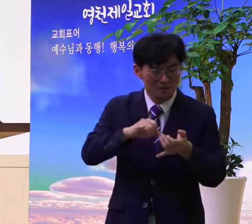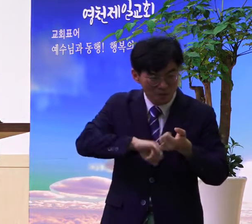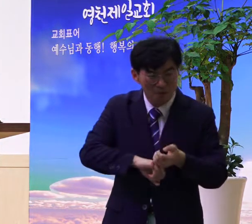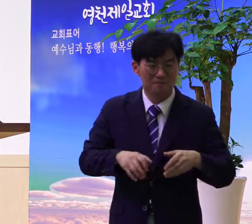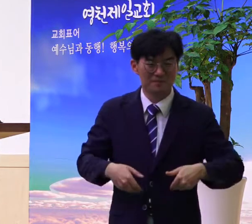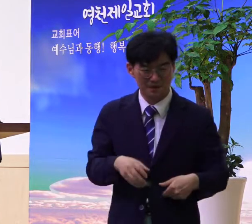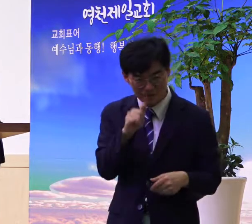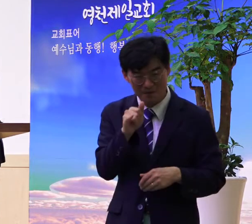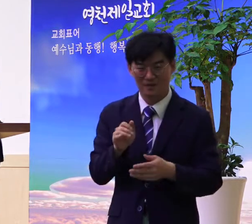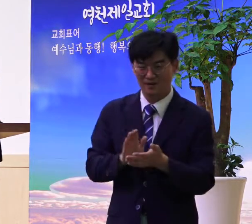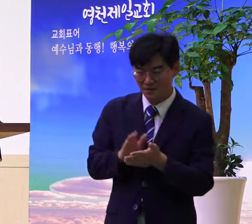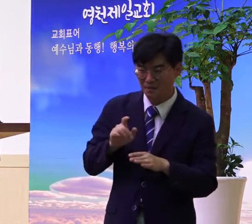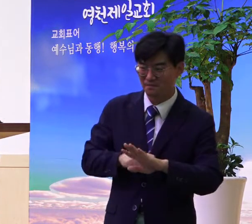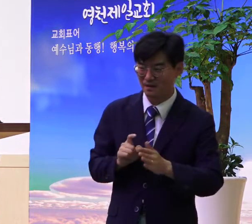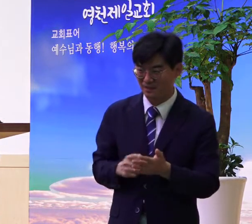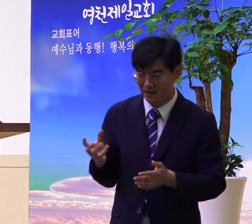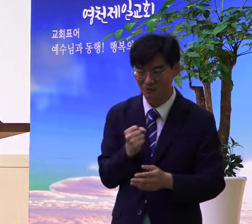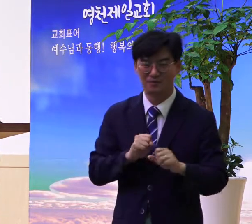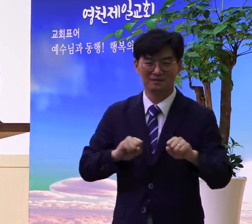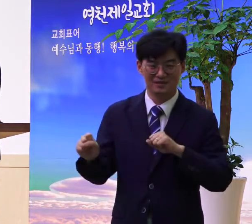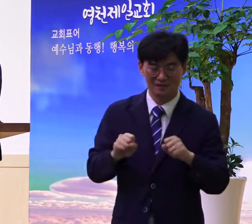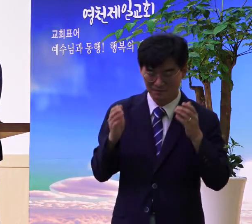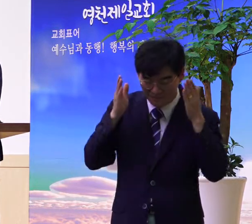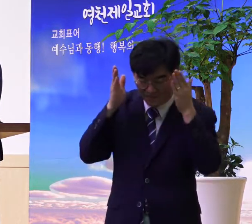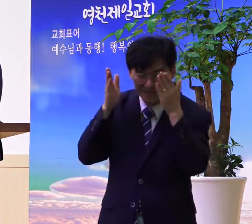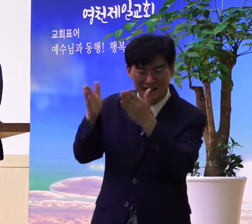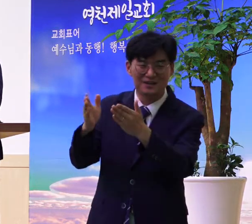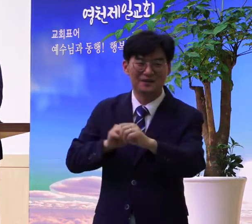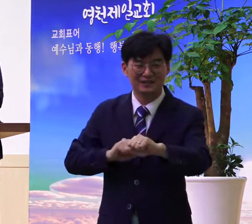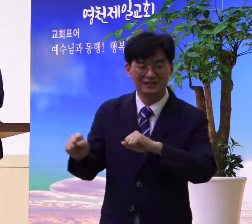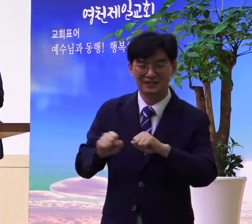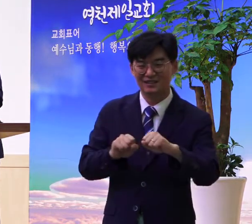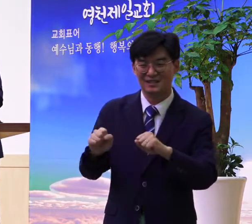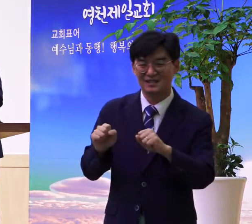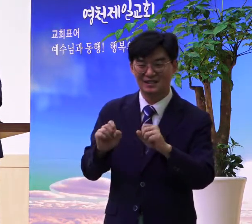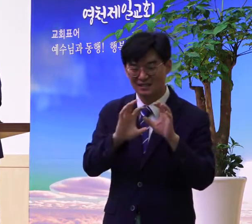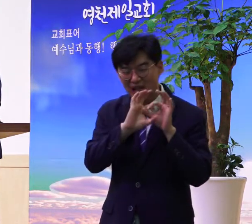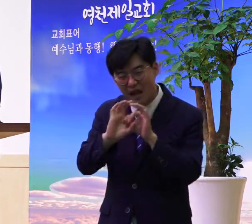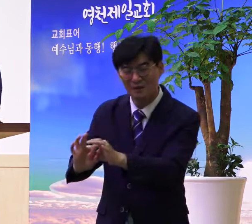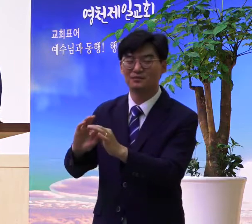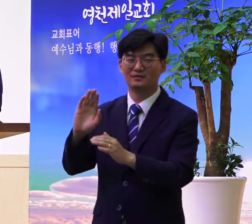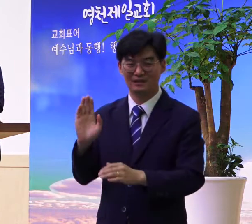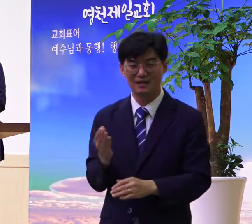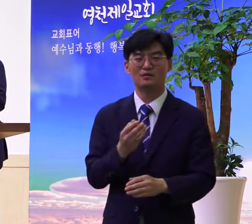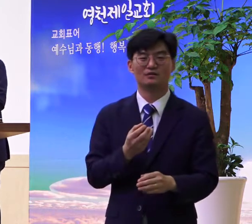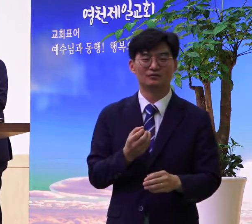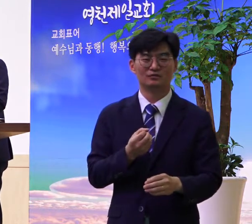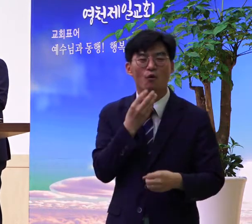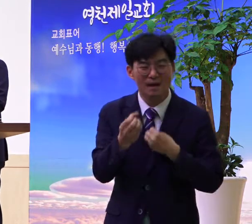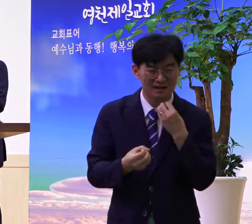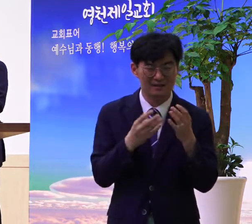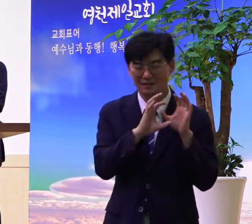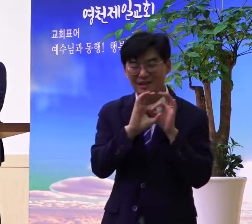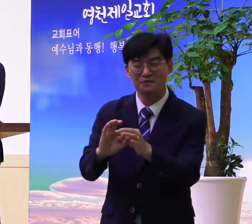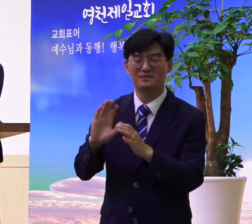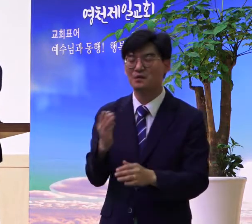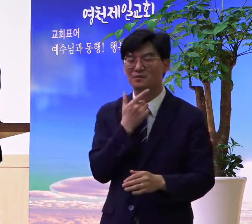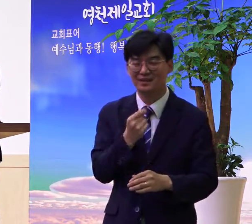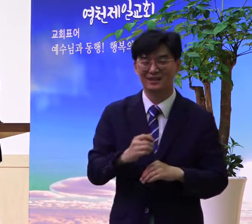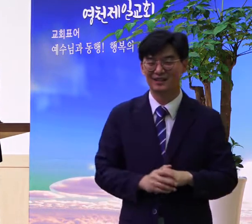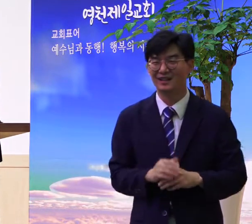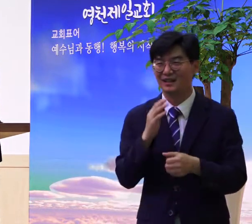하나님 나라를 꿈꾸지 않고는 내가 이 세상을 살아갈 수 없습니다 라고 하는 고백이 여러분들의 고백이 되기를 주님의 이름으로 축복합니다.